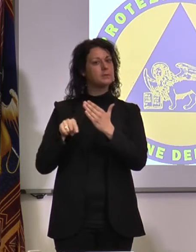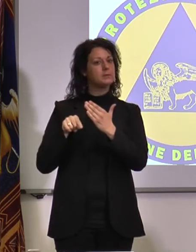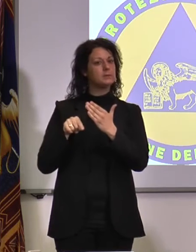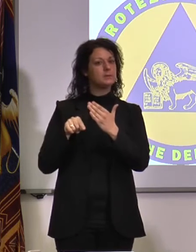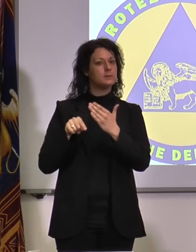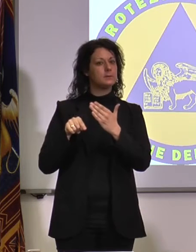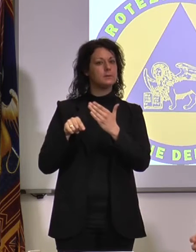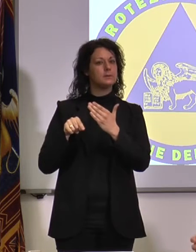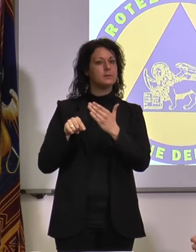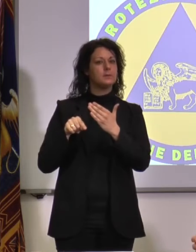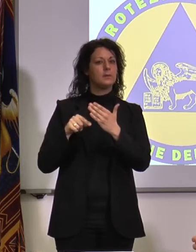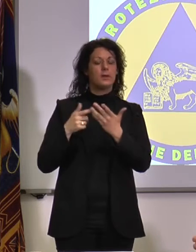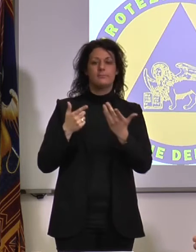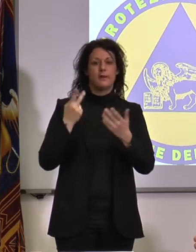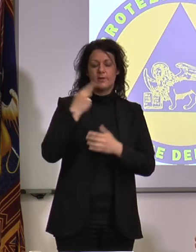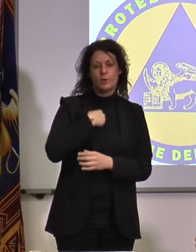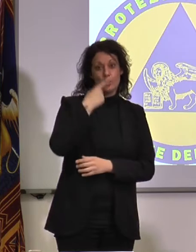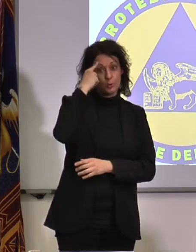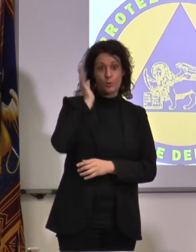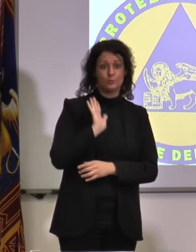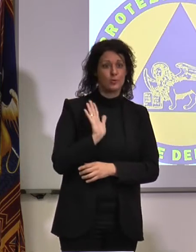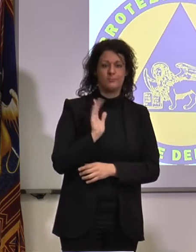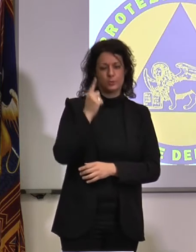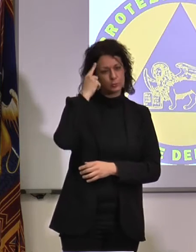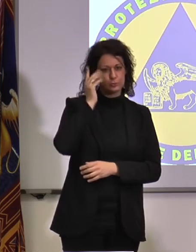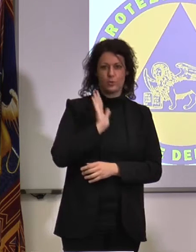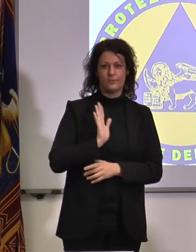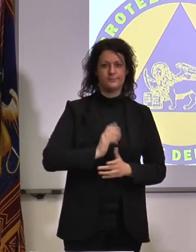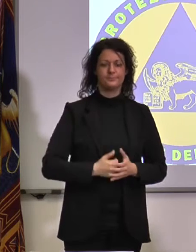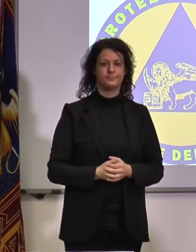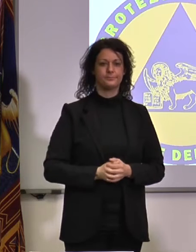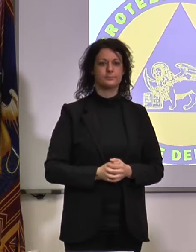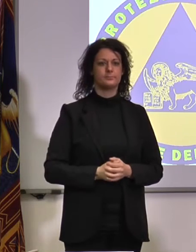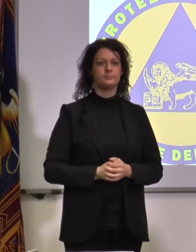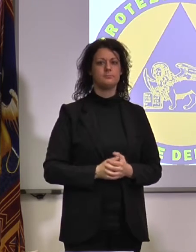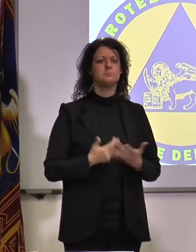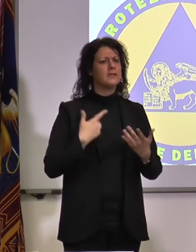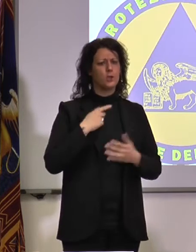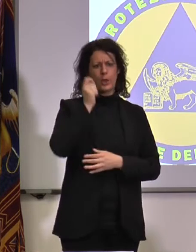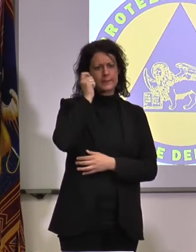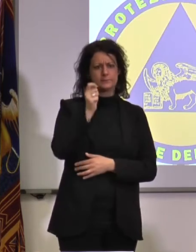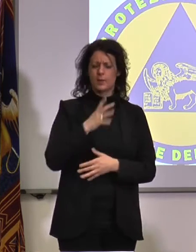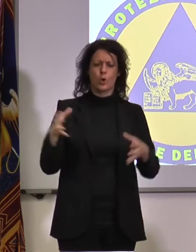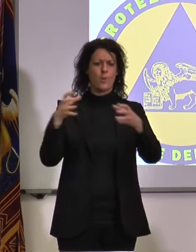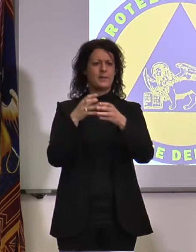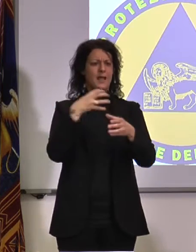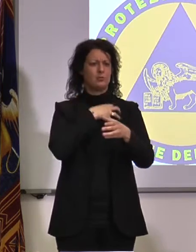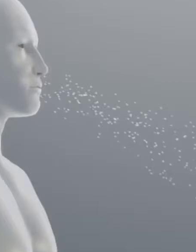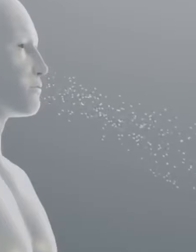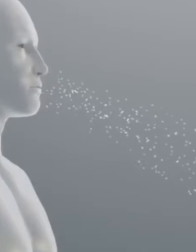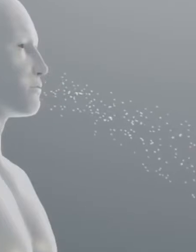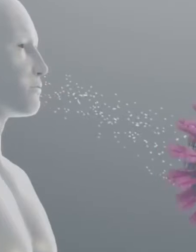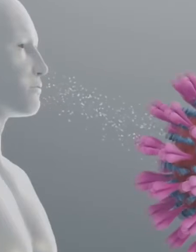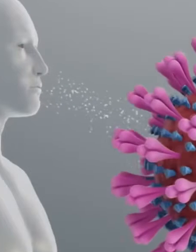per qualsiasi evenienza. Non te lo so dire. E guarda, io massimo rispetto della comunità scientifica, non banalizzo